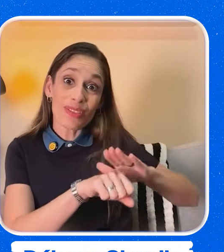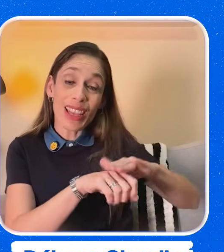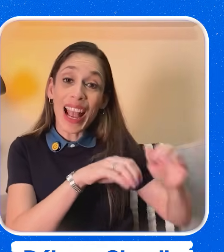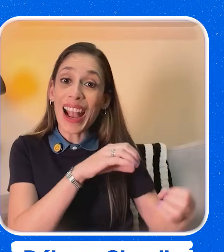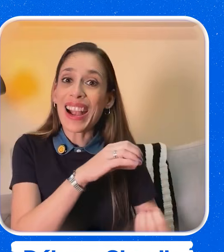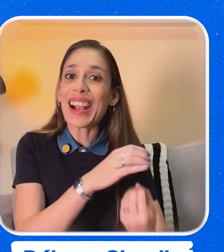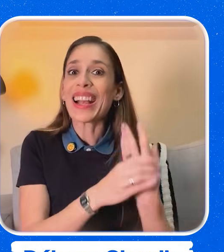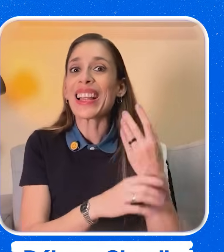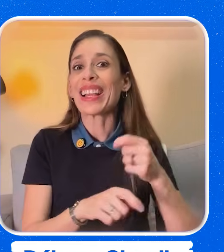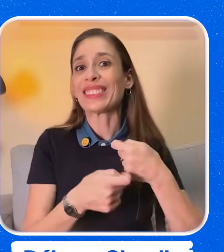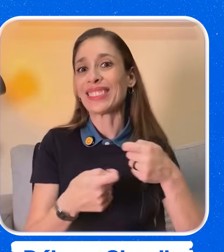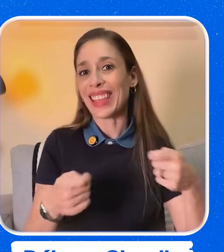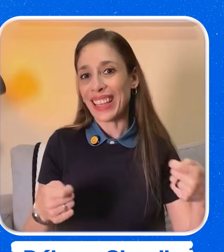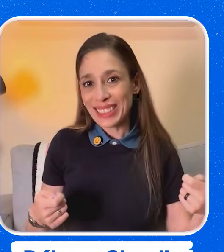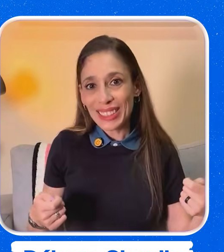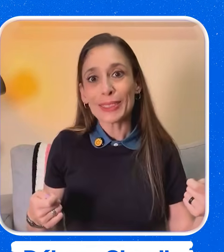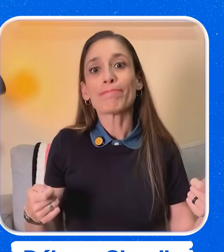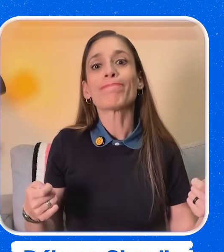mim.